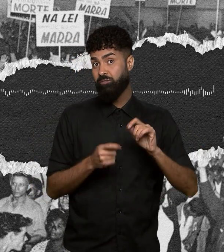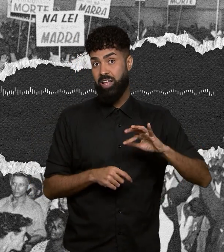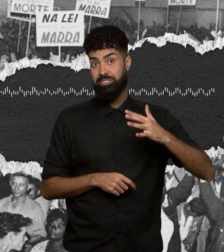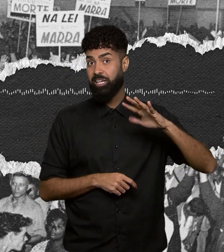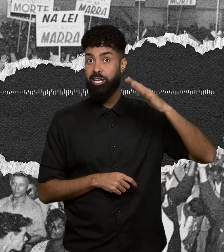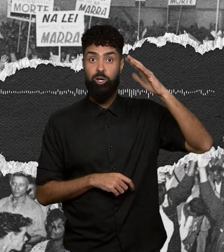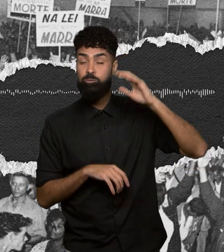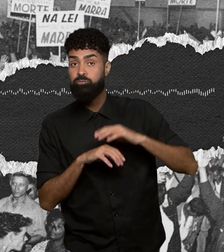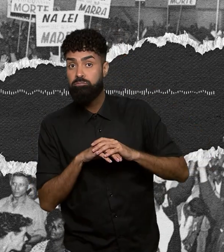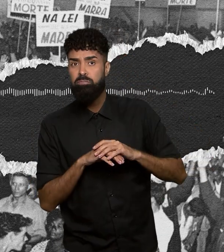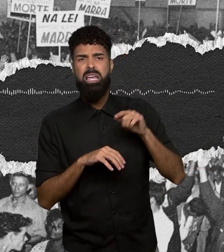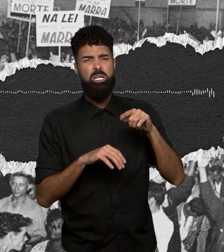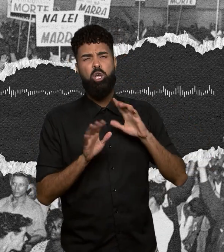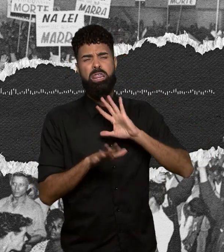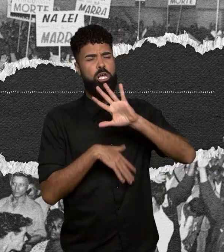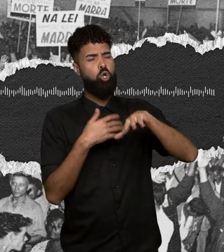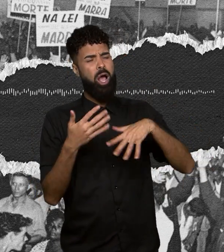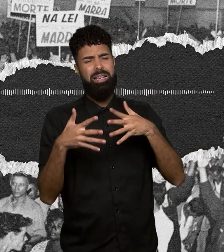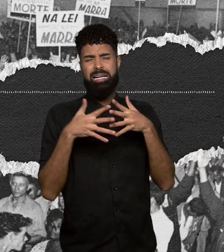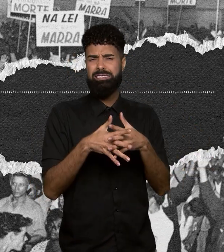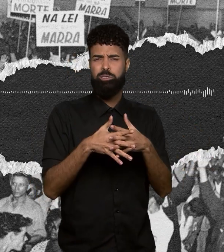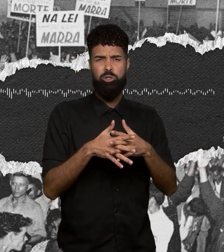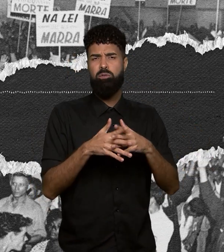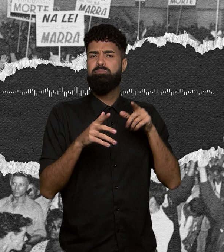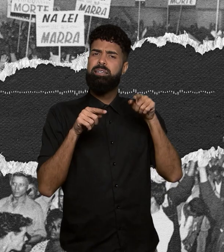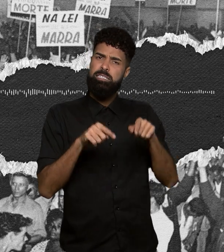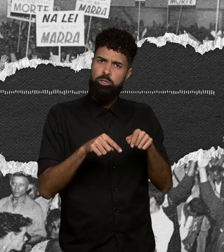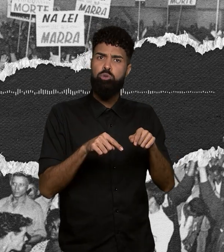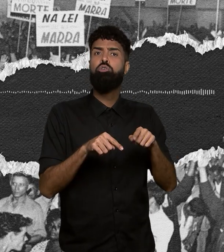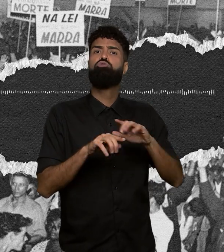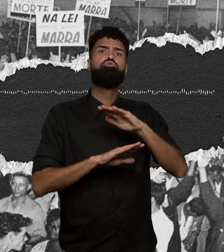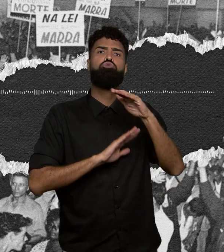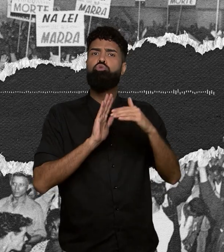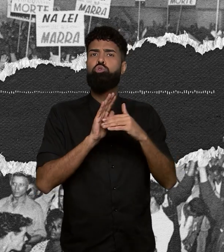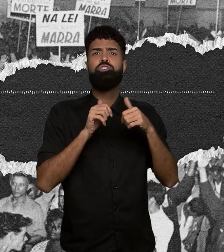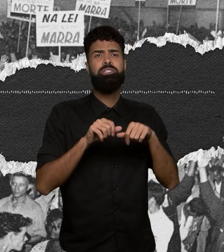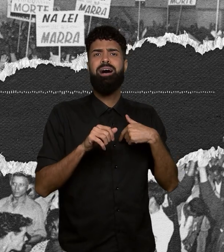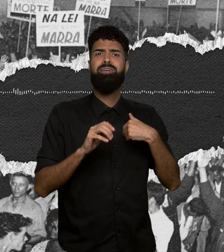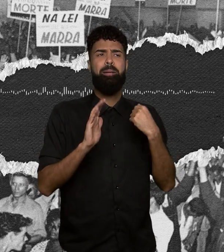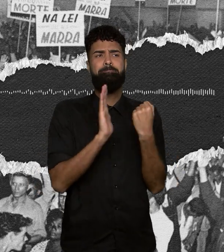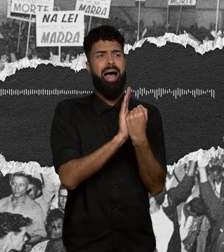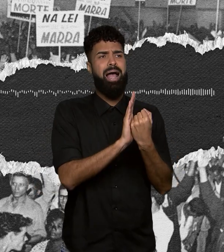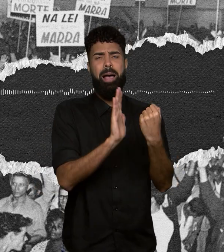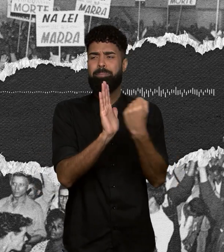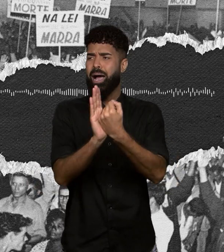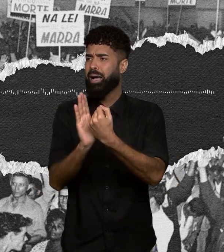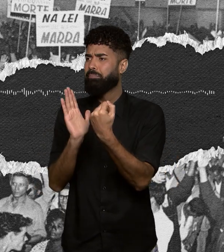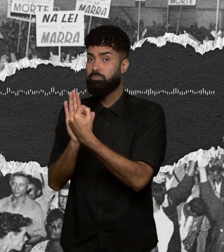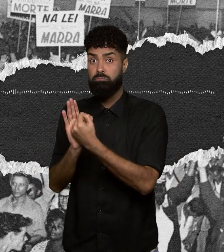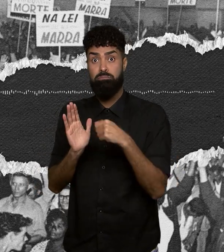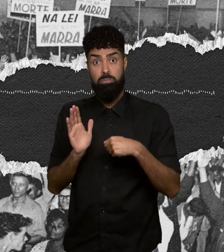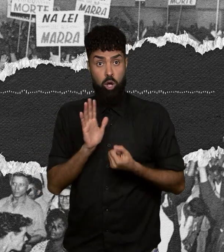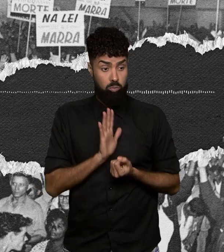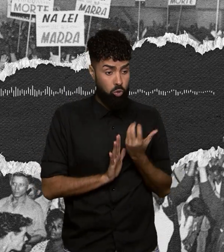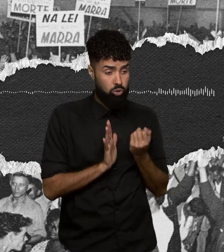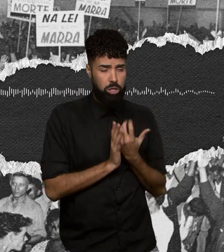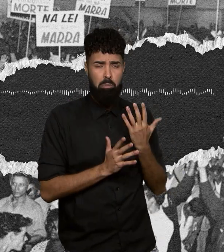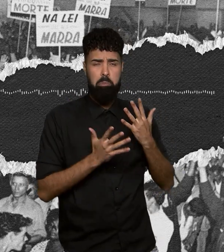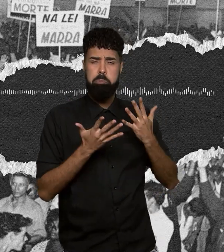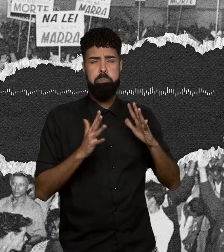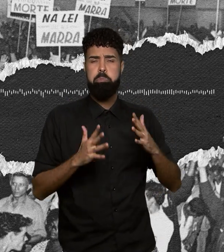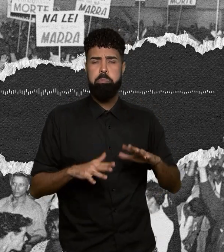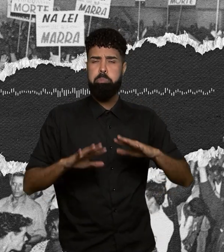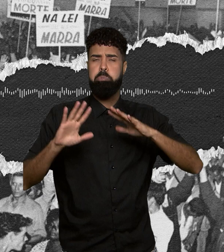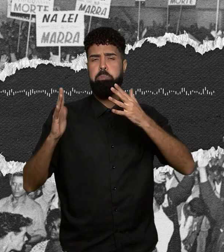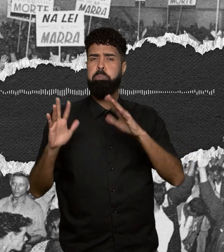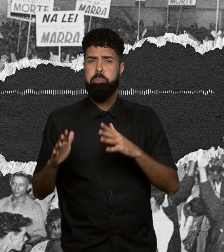e tamanha desorganização tamanho Caos em tudo deixava sua marca a produção se desarticula faltava